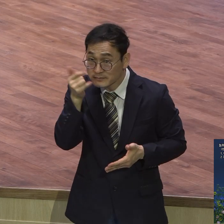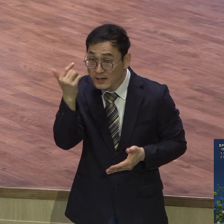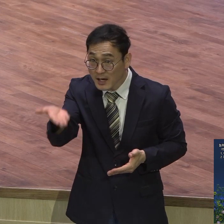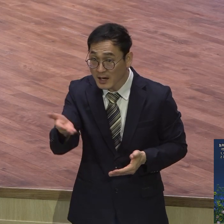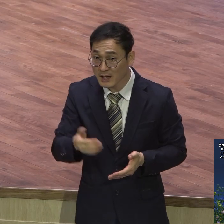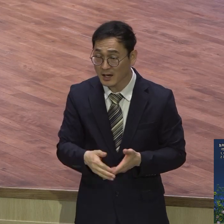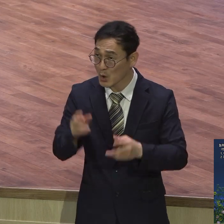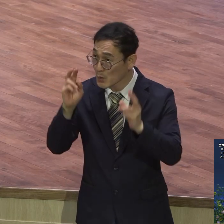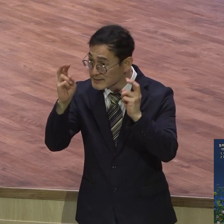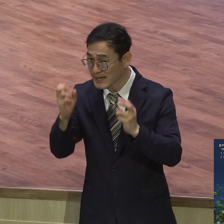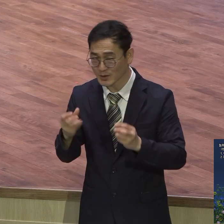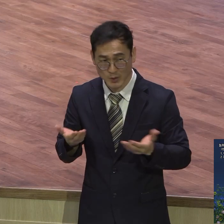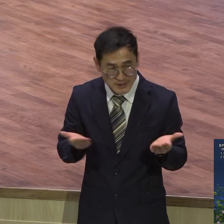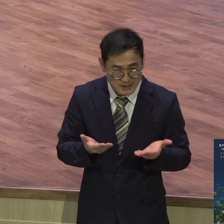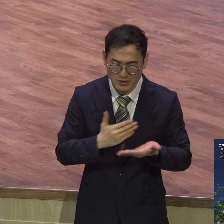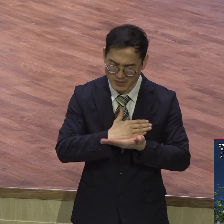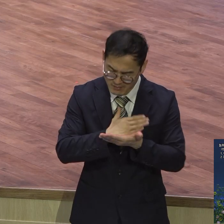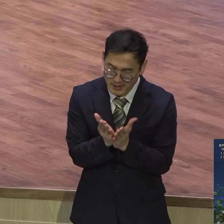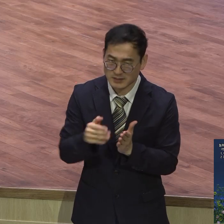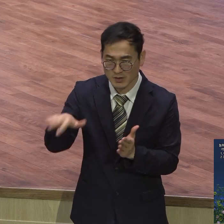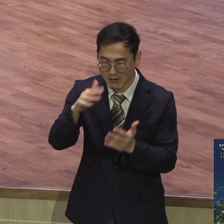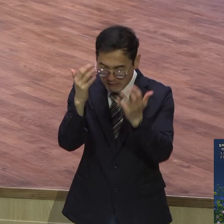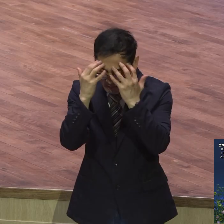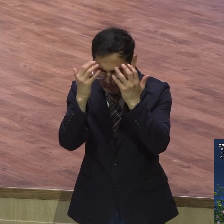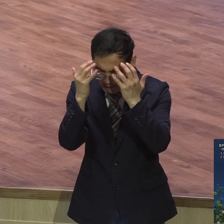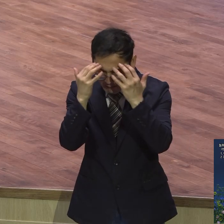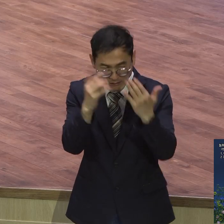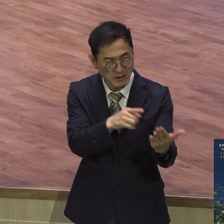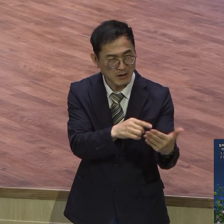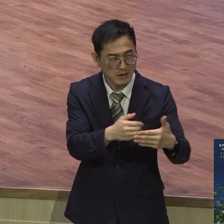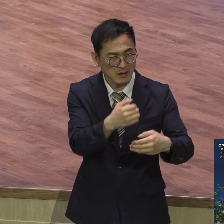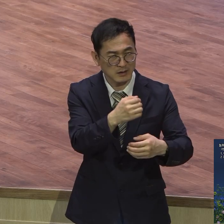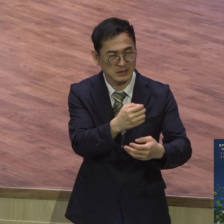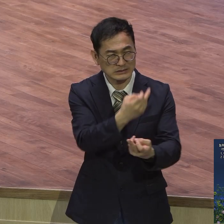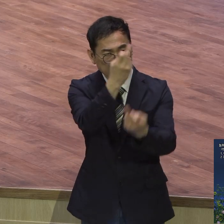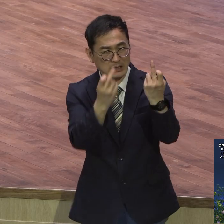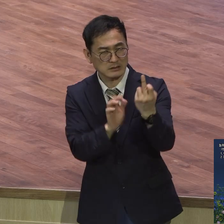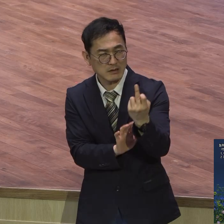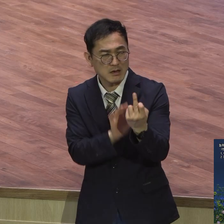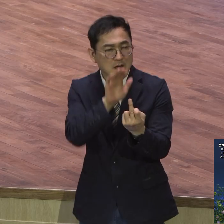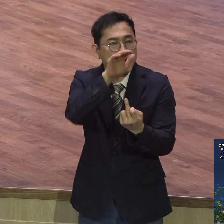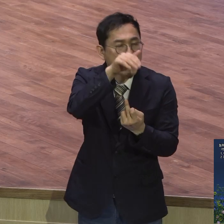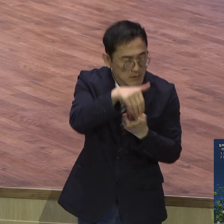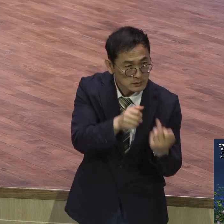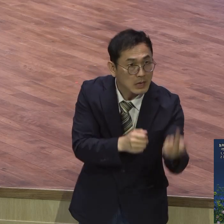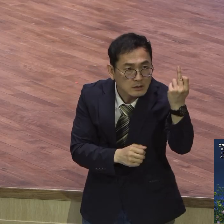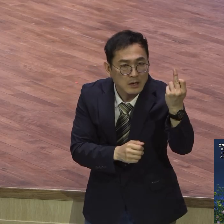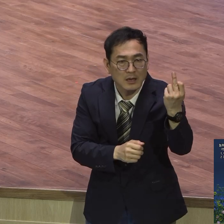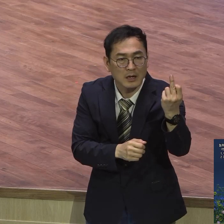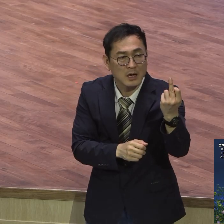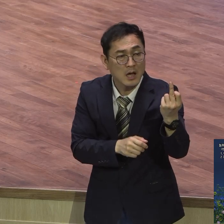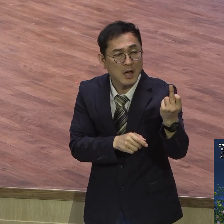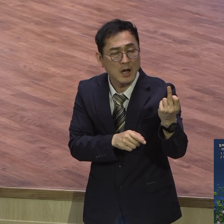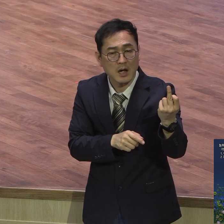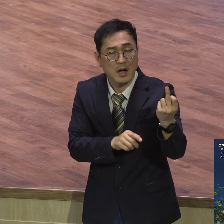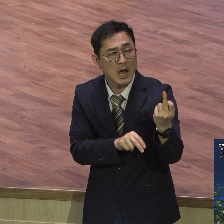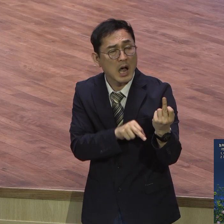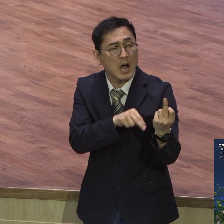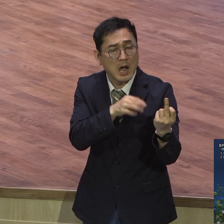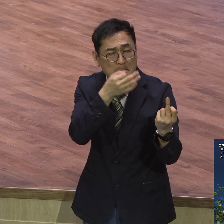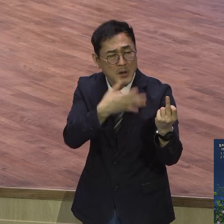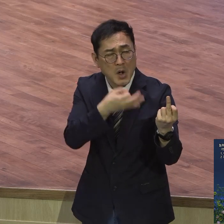장대한 이 안학자손이 다 버티고 있습니까 도저히 여름 힘으로 이길 수 없는 문제가 생겼습니까